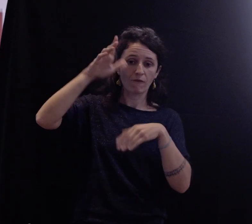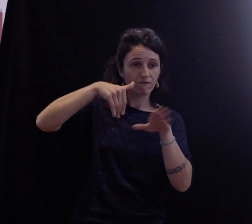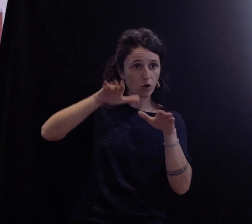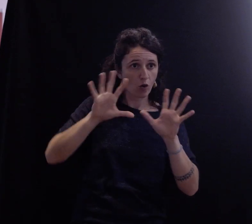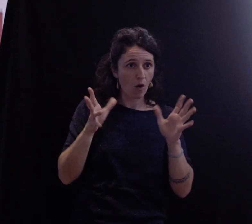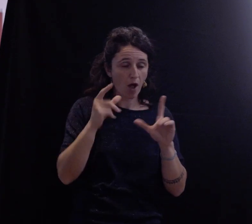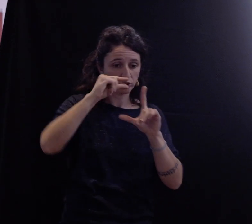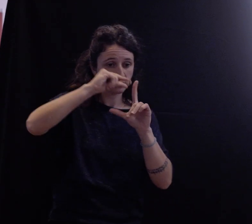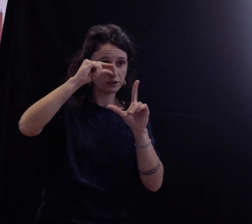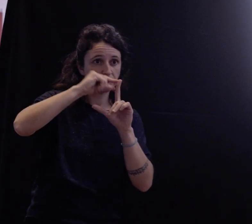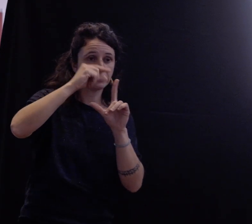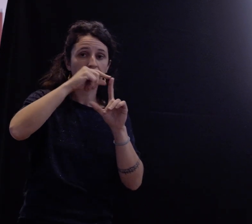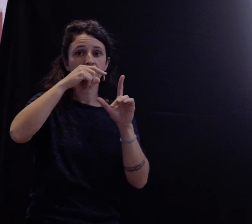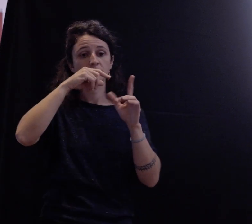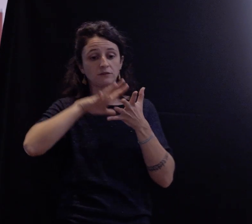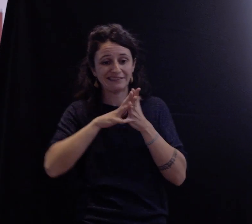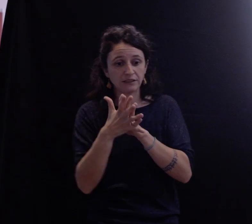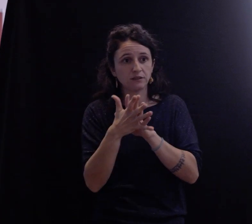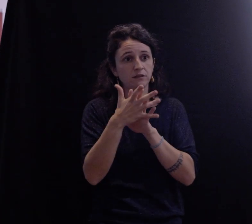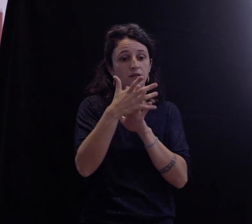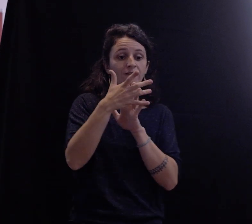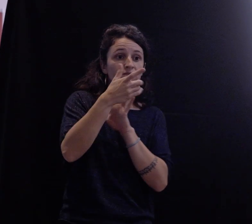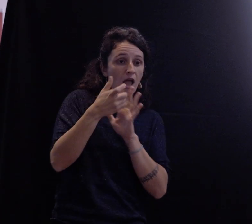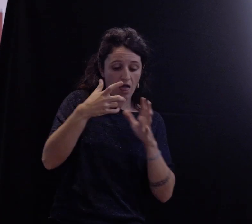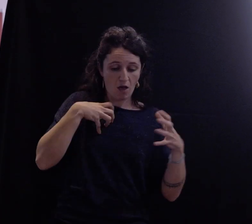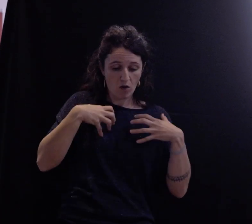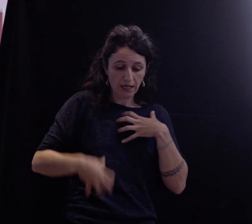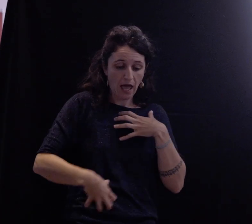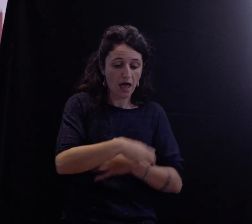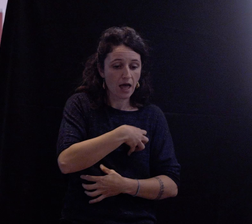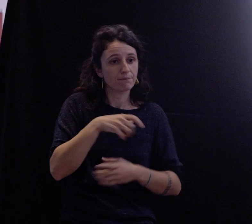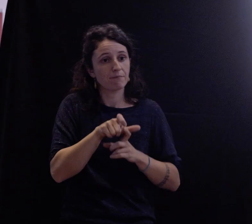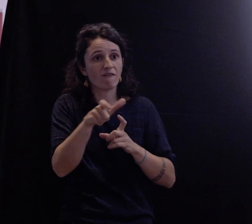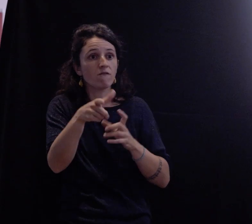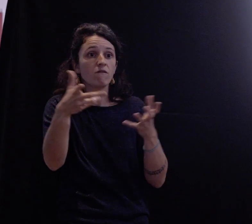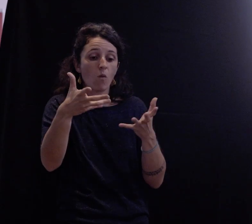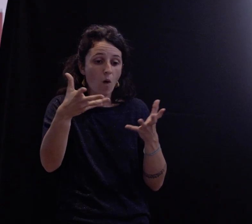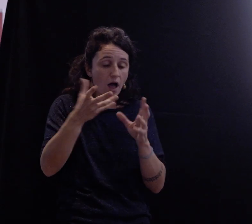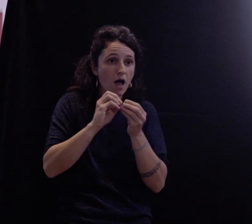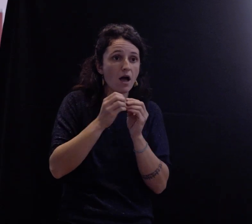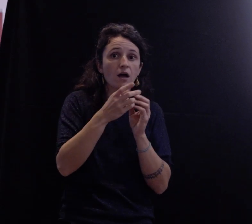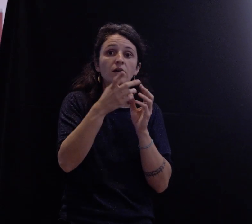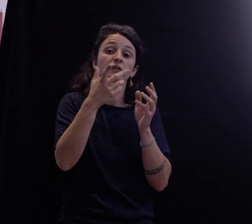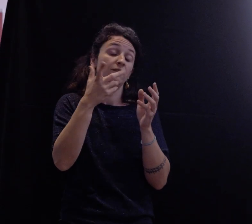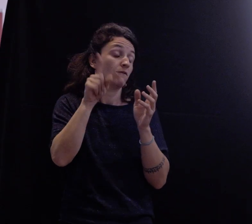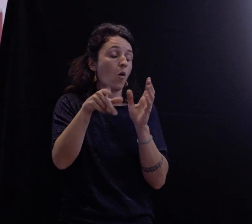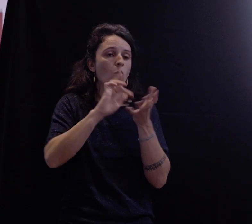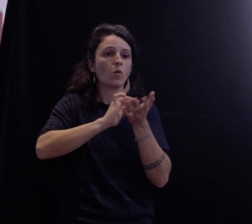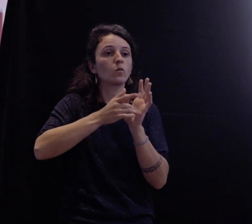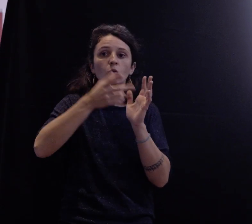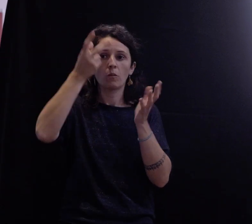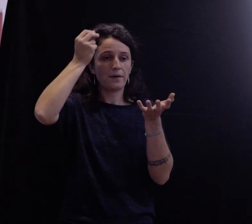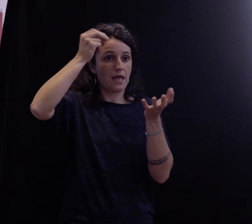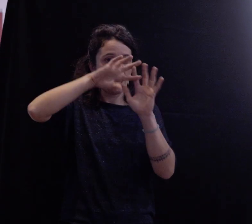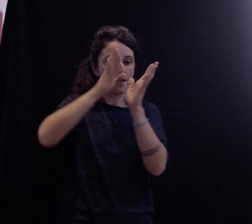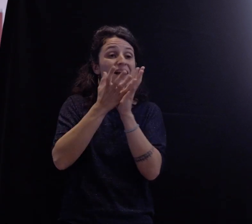ce gène, à quel moment ça intervient, dans quels organes, qu'est-ce que ça a comme conséquences sur la cellule. Pour comprendre ça, il n'y a rien de